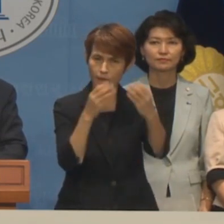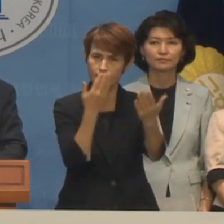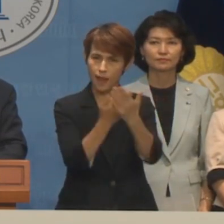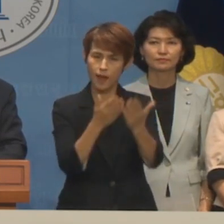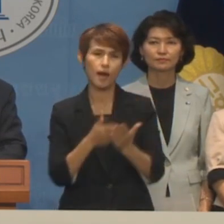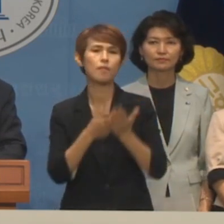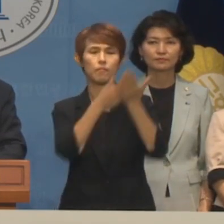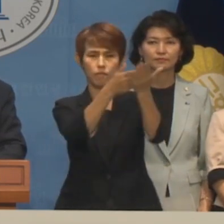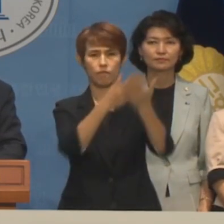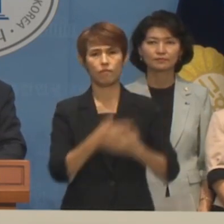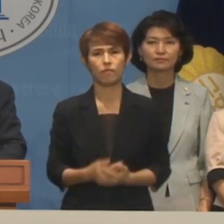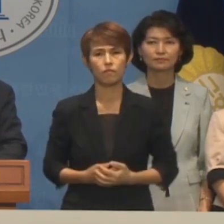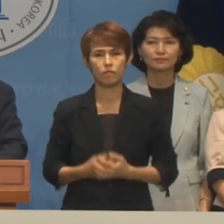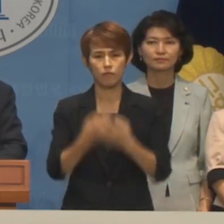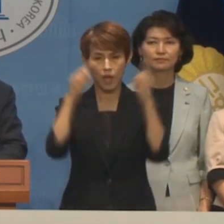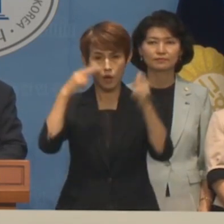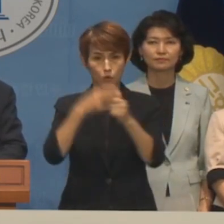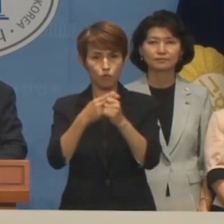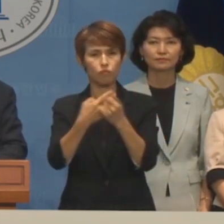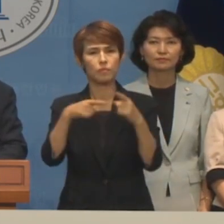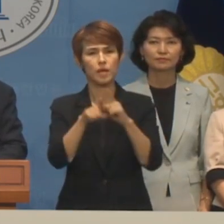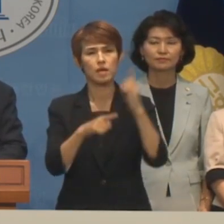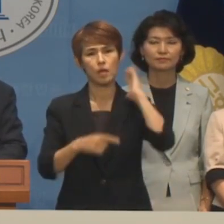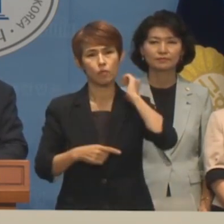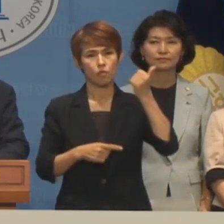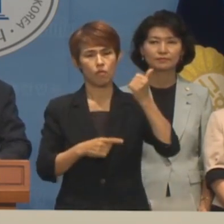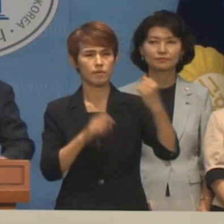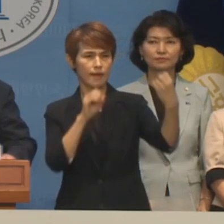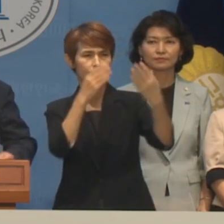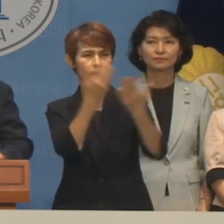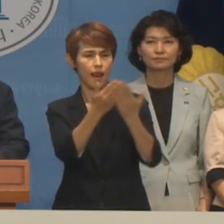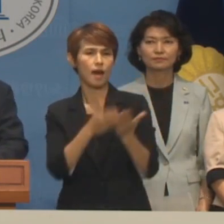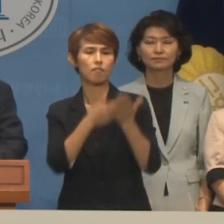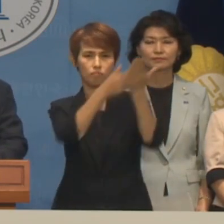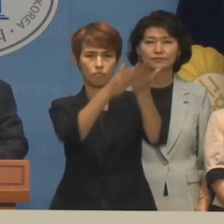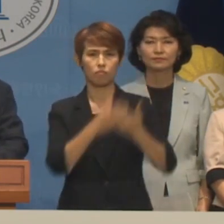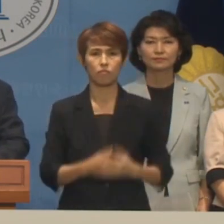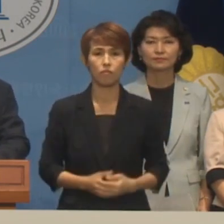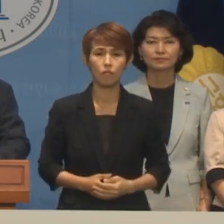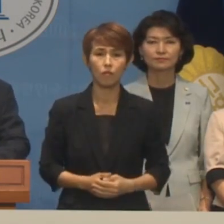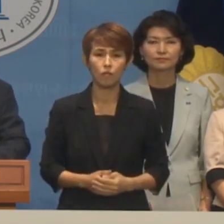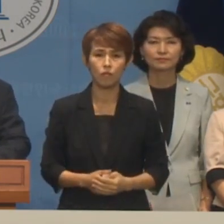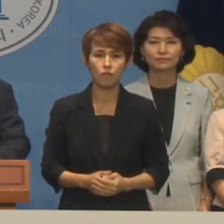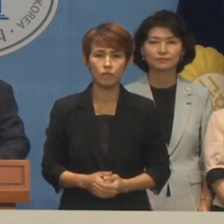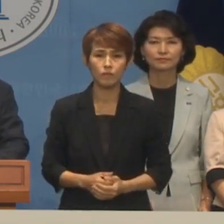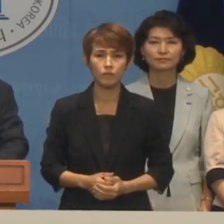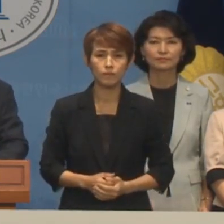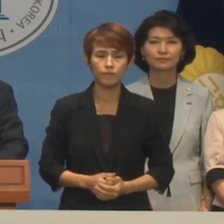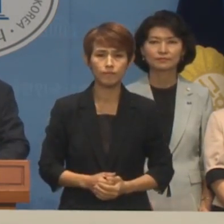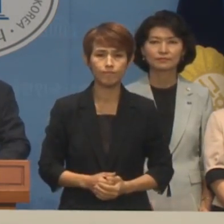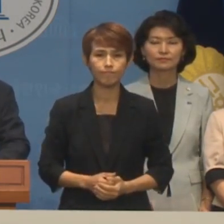나설 것을 촉구하고자 합니다. 오늘